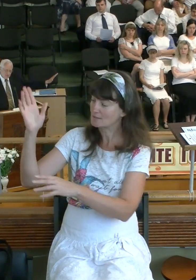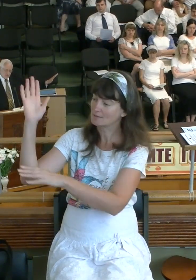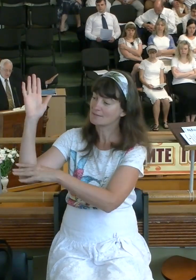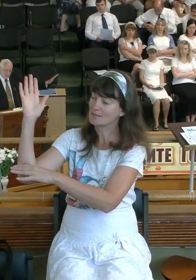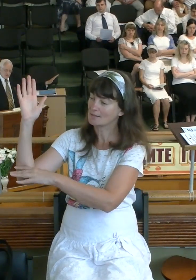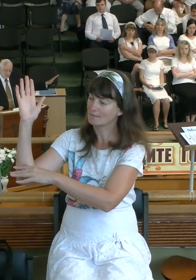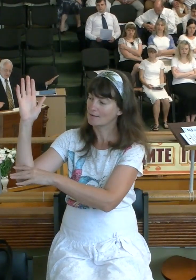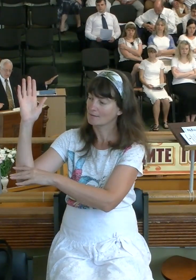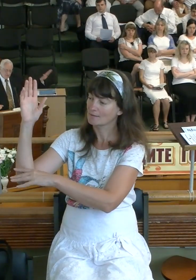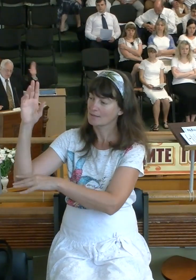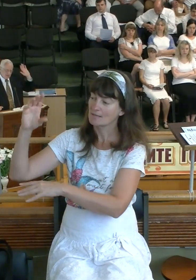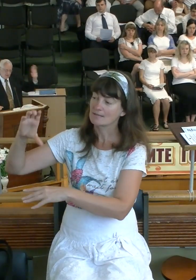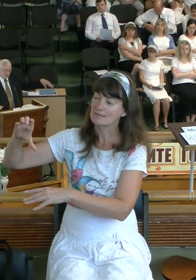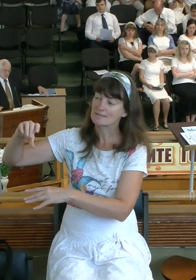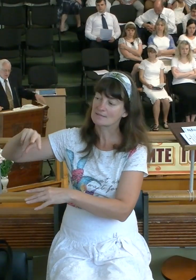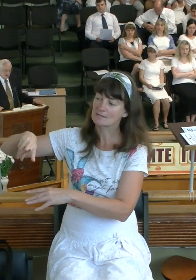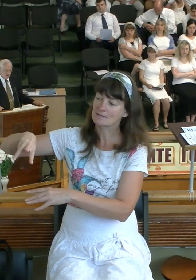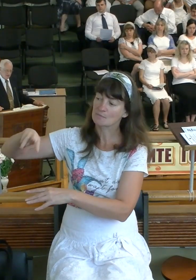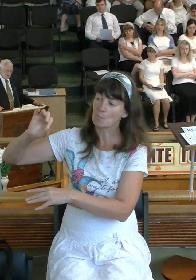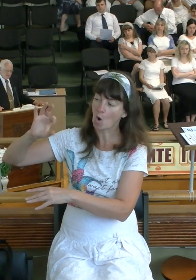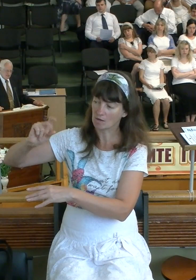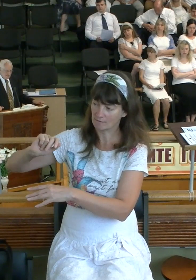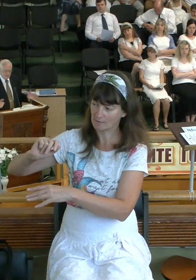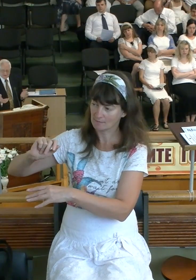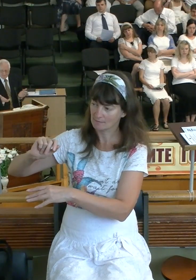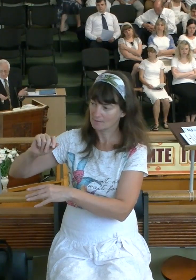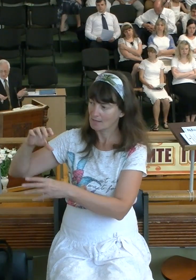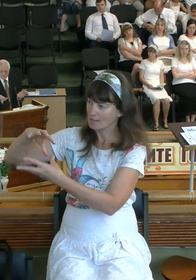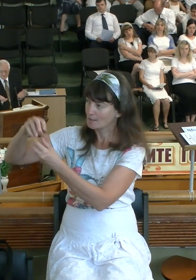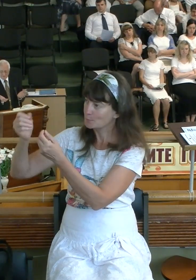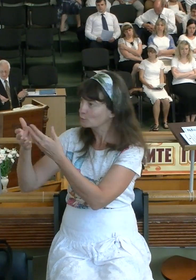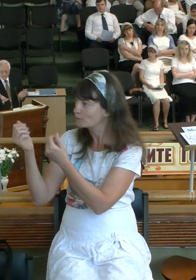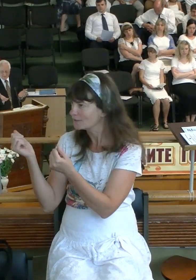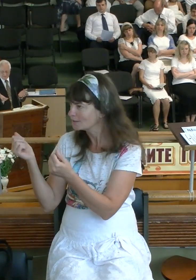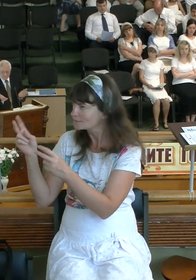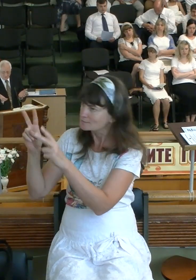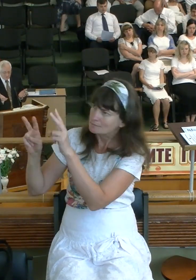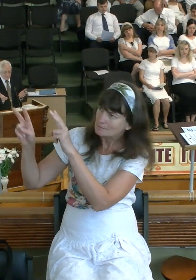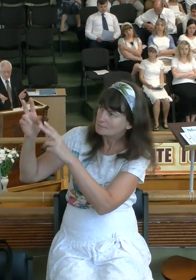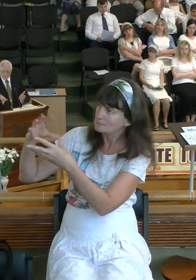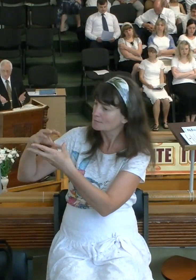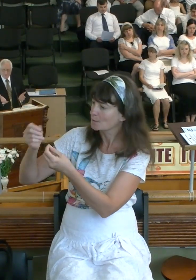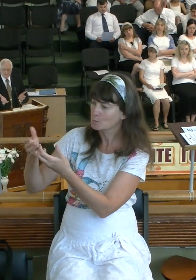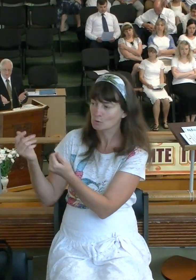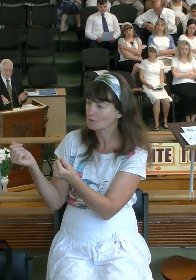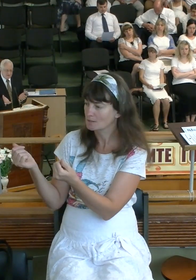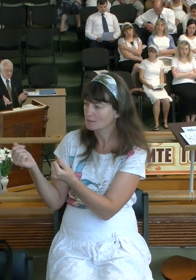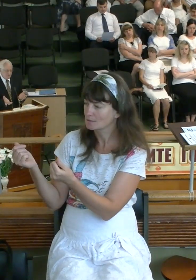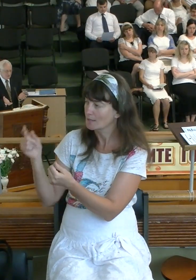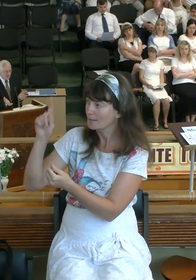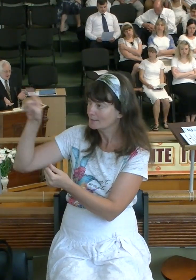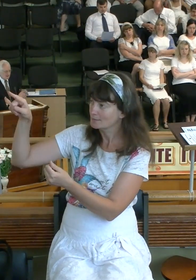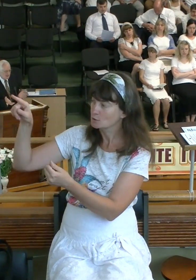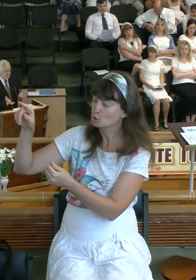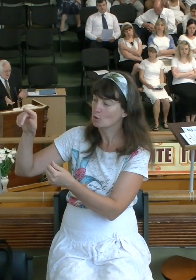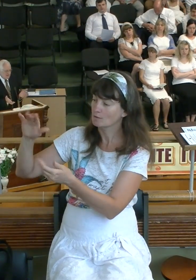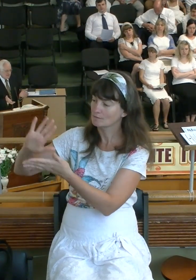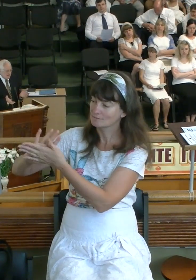Да не будет тебе. И вот она сослала. Зачем она? Приходит садовник, ищет